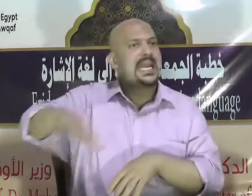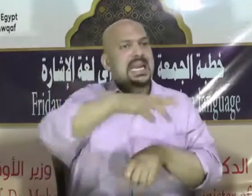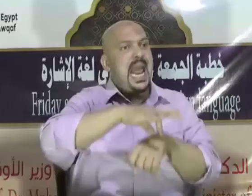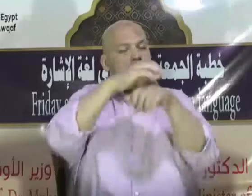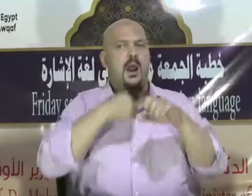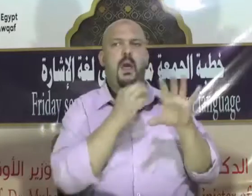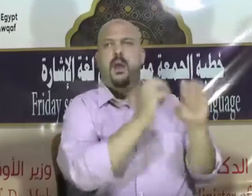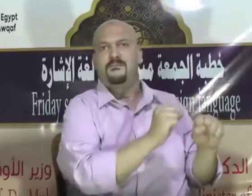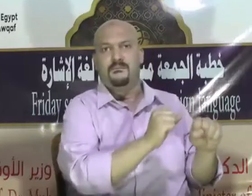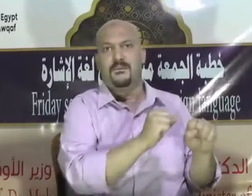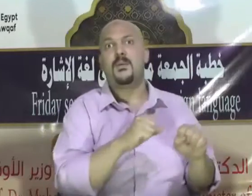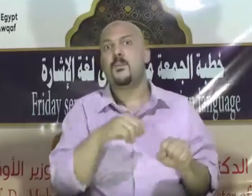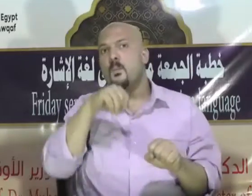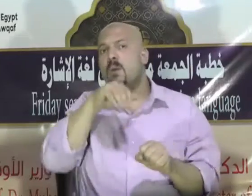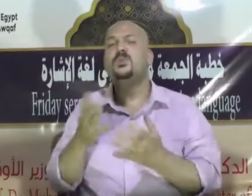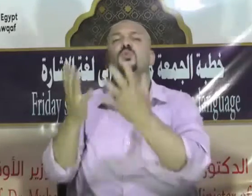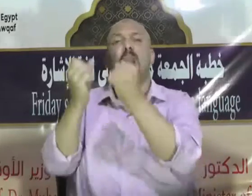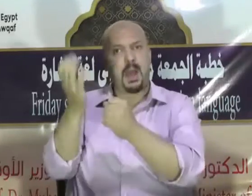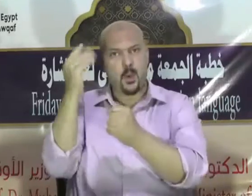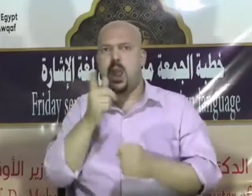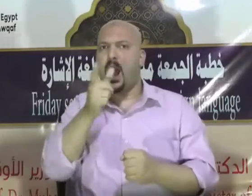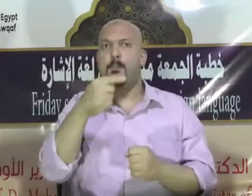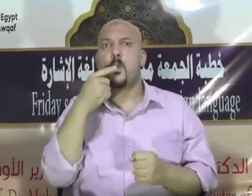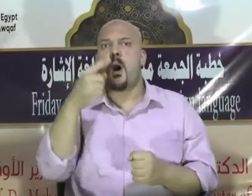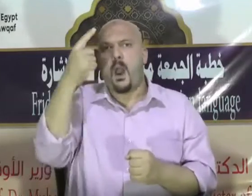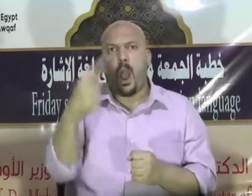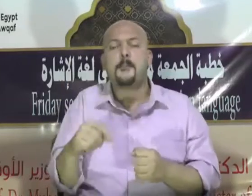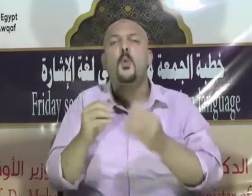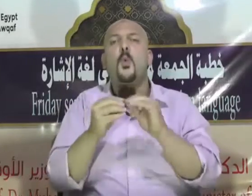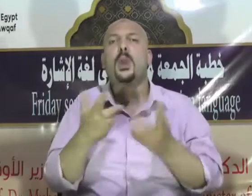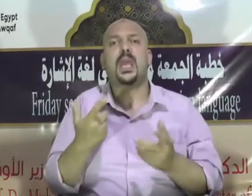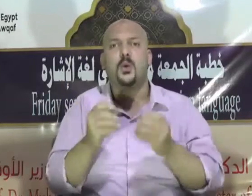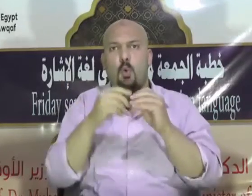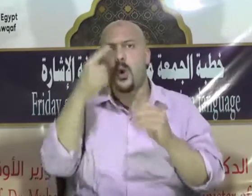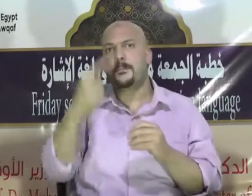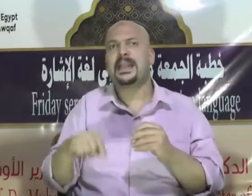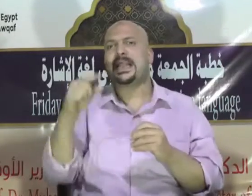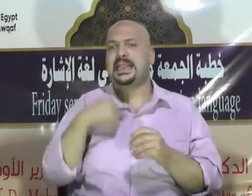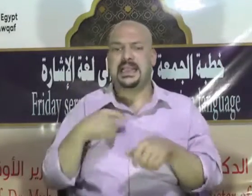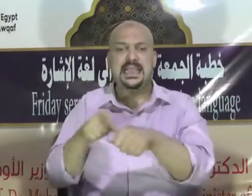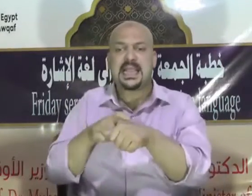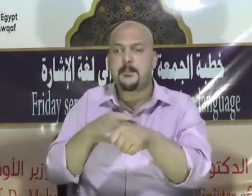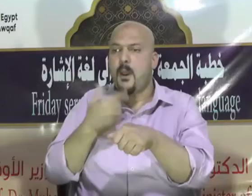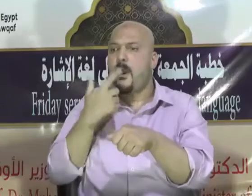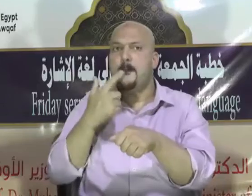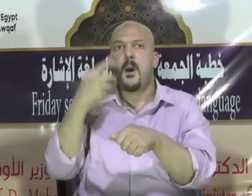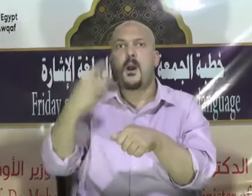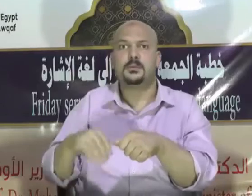الدماء، حيث قال: لن يزال المؤمن في فسحة من دينه ما لم يصب دما